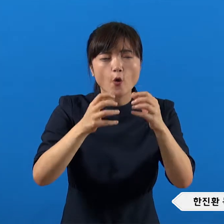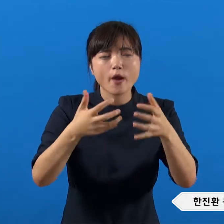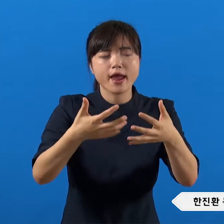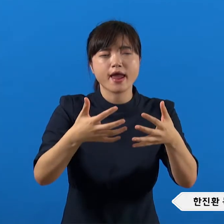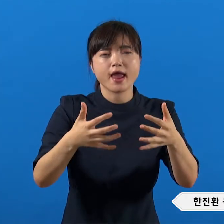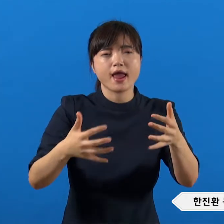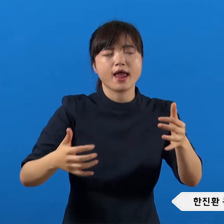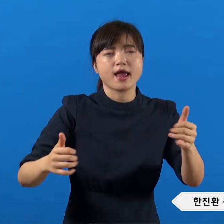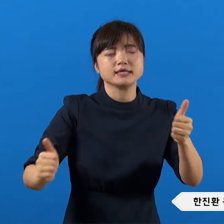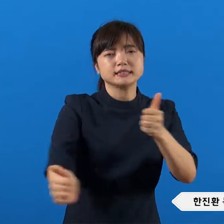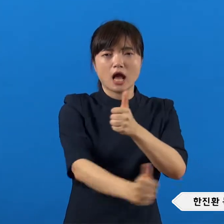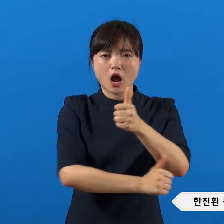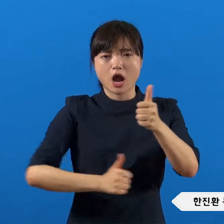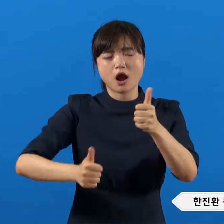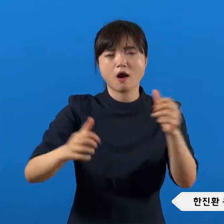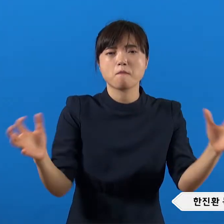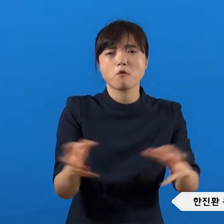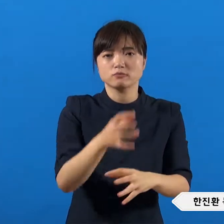하고 왔습니다.